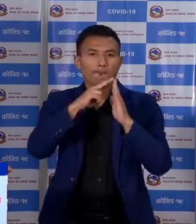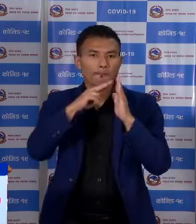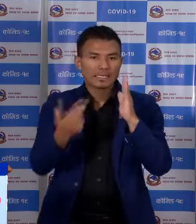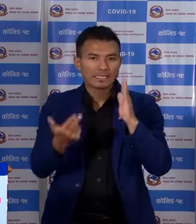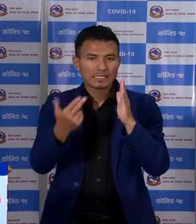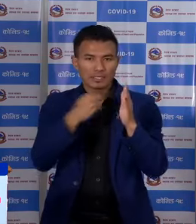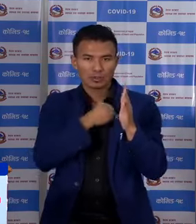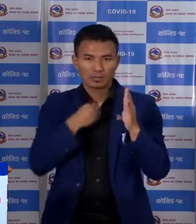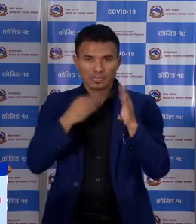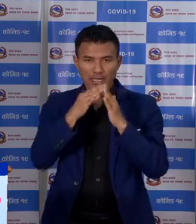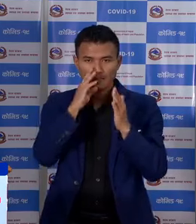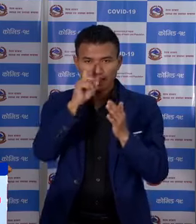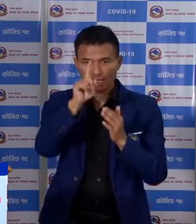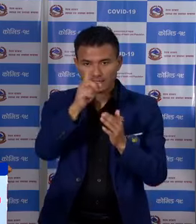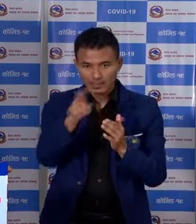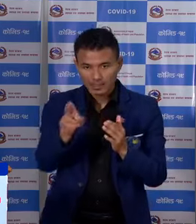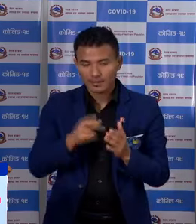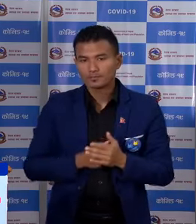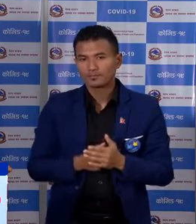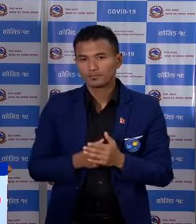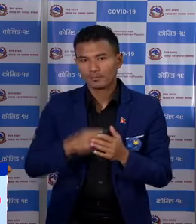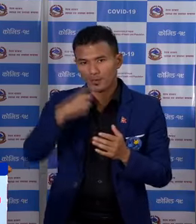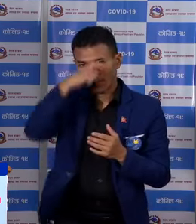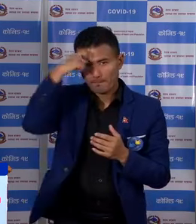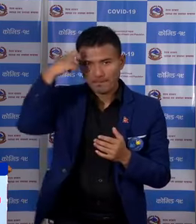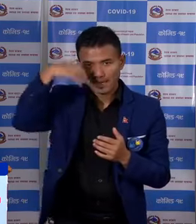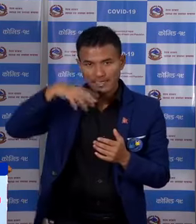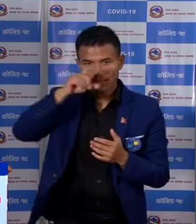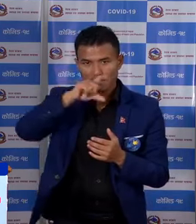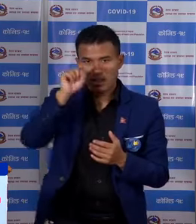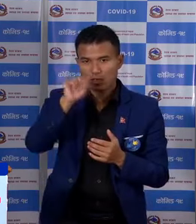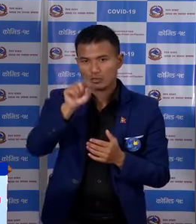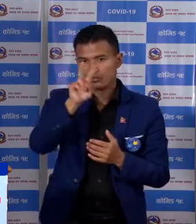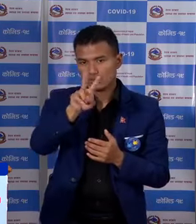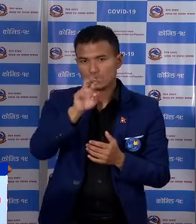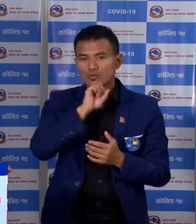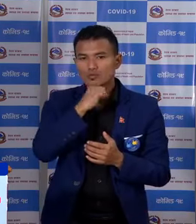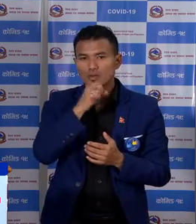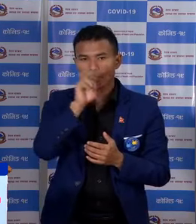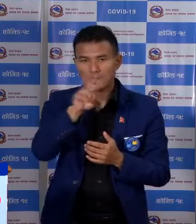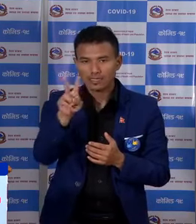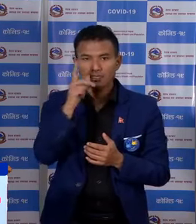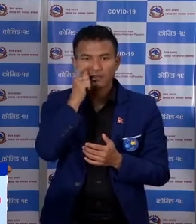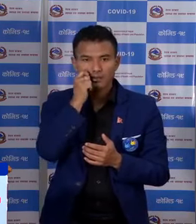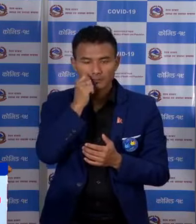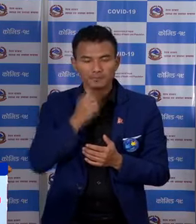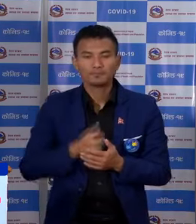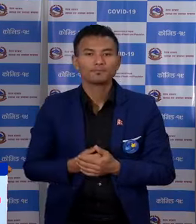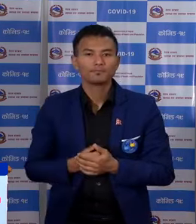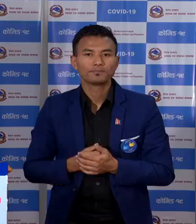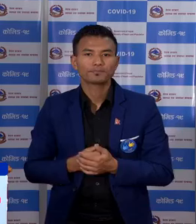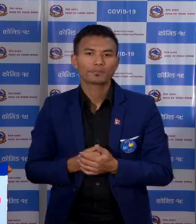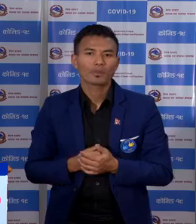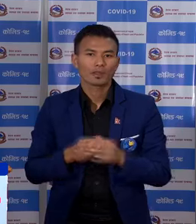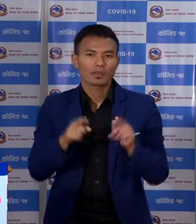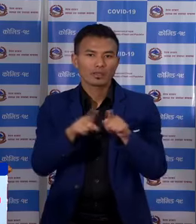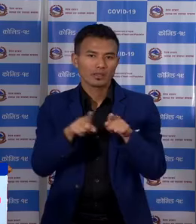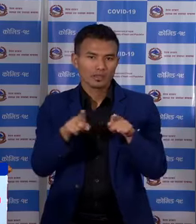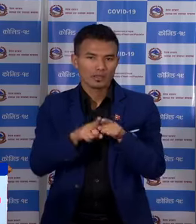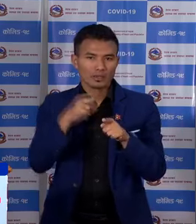अस्पटाल मा एक जाना पाके नेपाल गंज 2 का 22 बर्षिया पुरुश हुनुश तेसे गरी